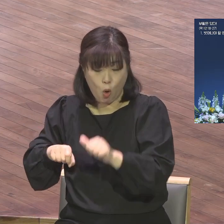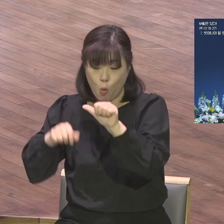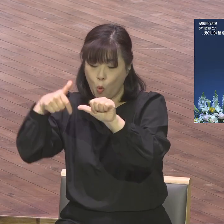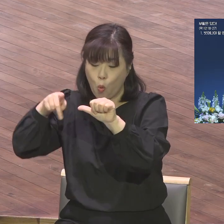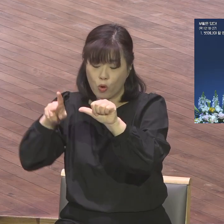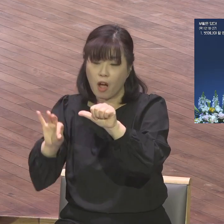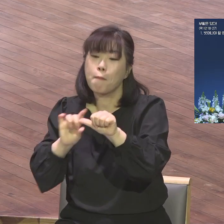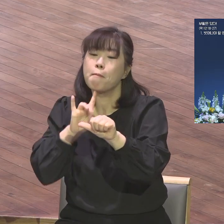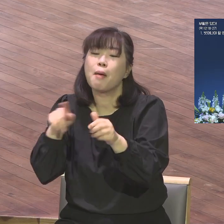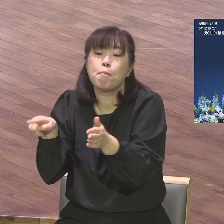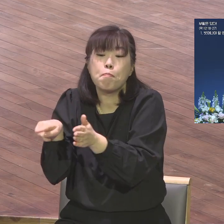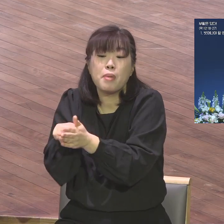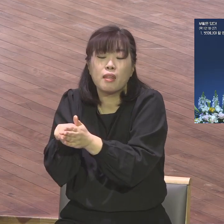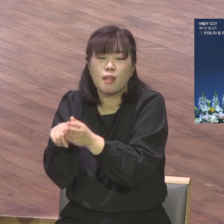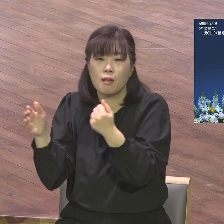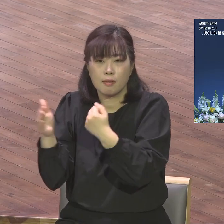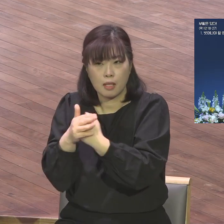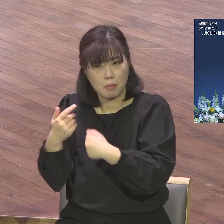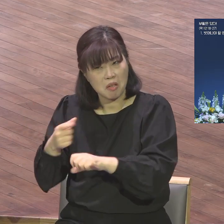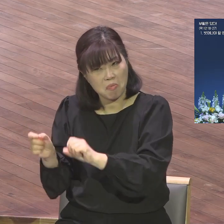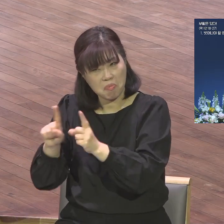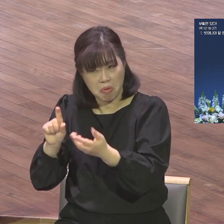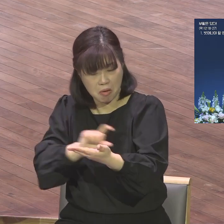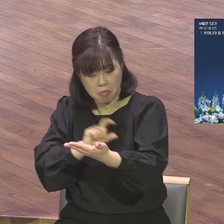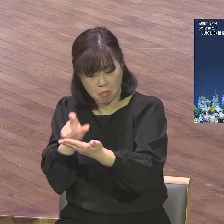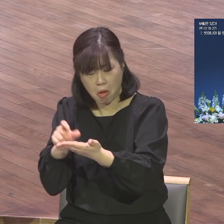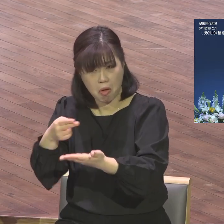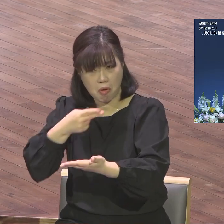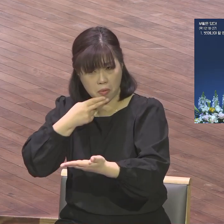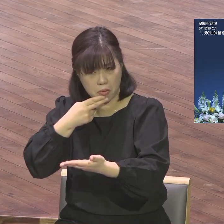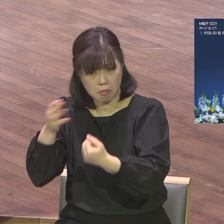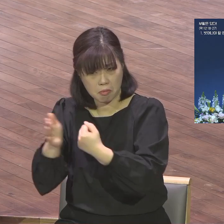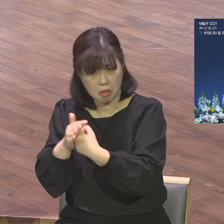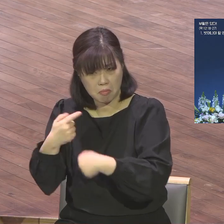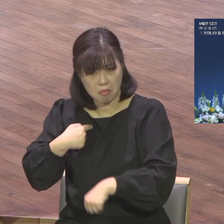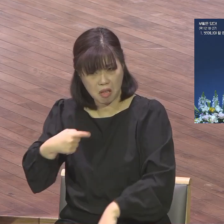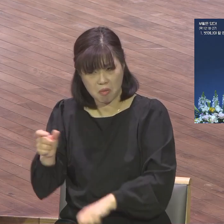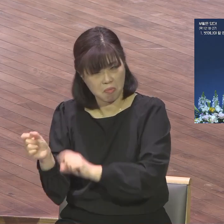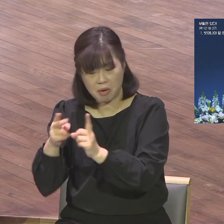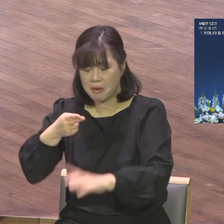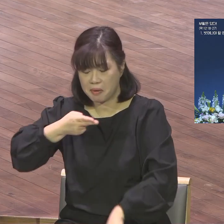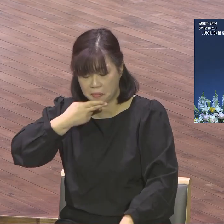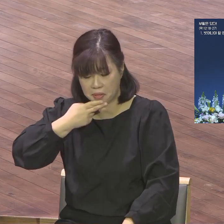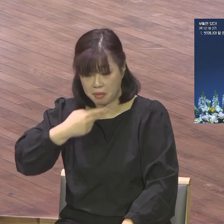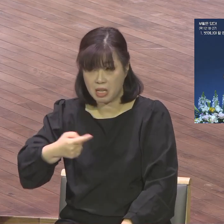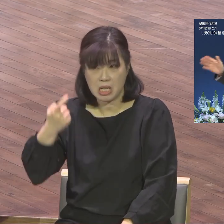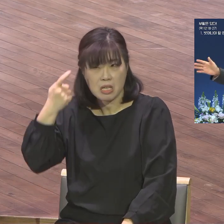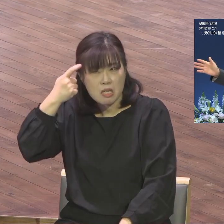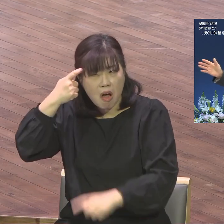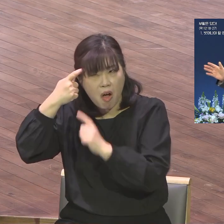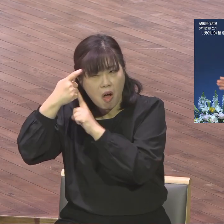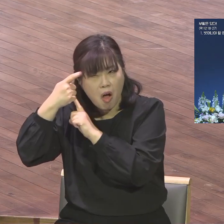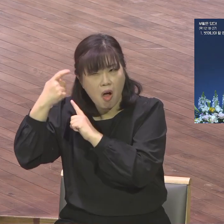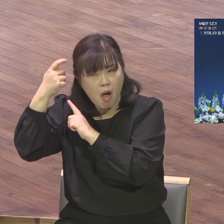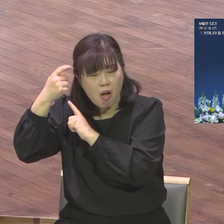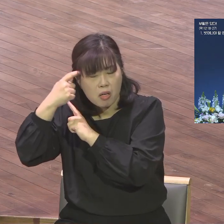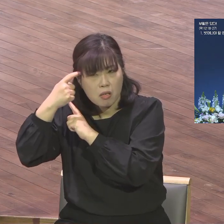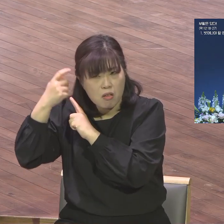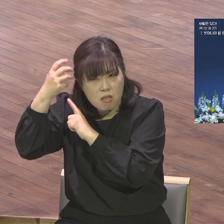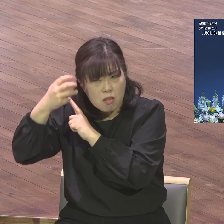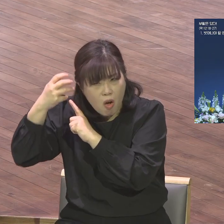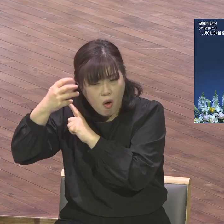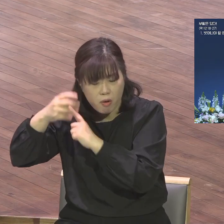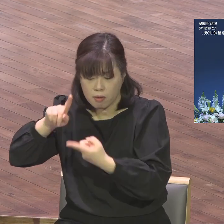인정하지 않을 뿐만 아니라 영적 세계, 영적 세계의 천사 존재 이런 거 전혀 믿지